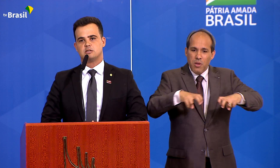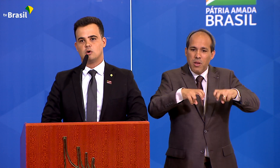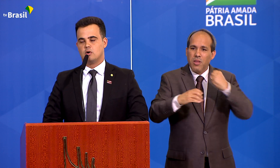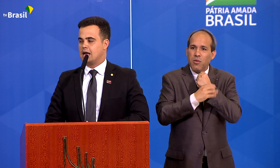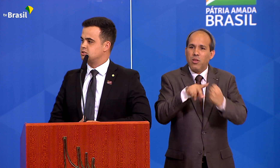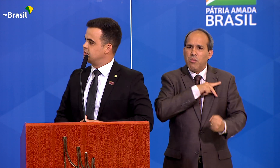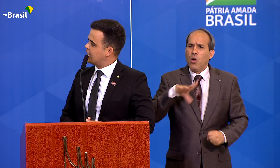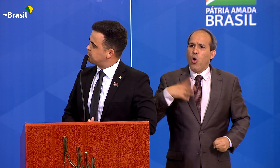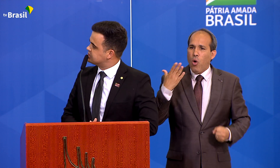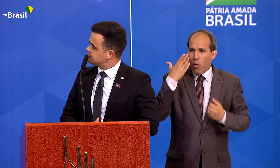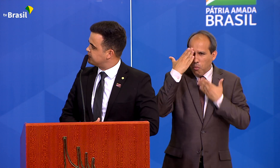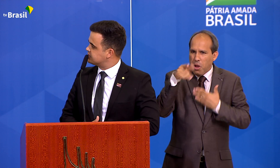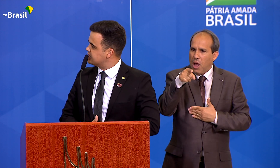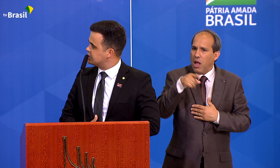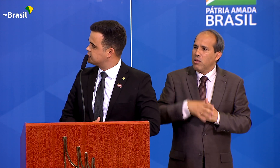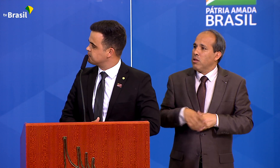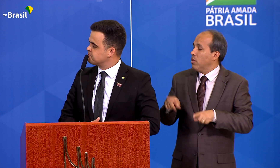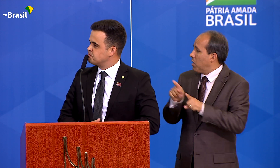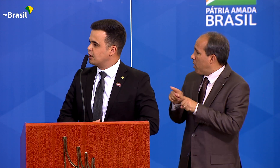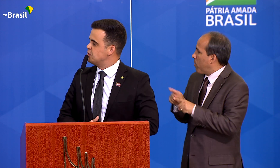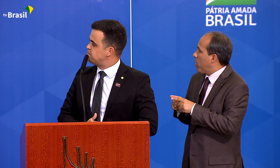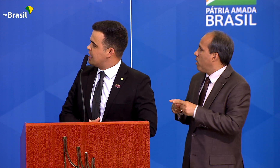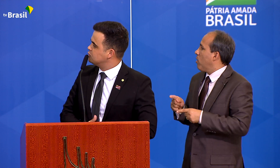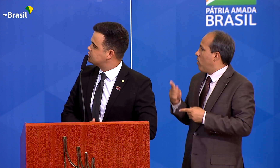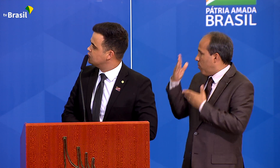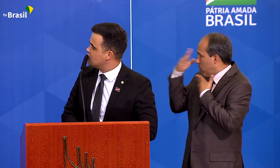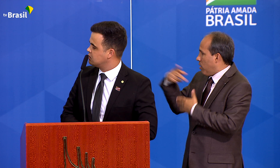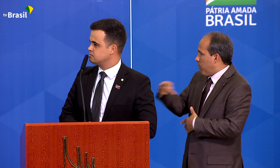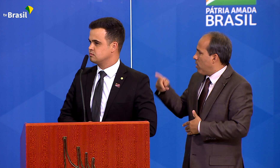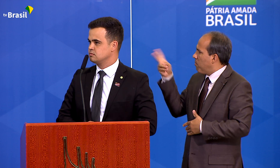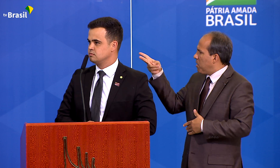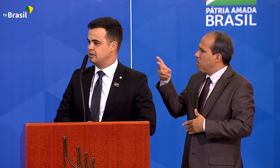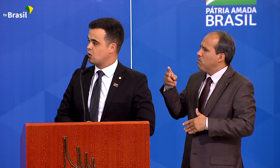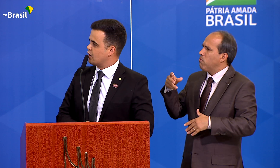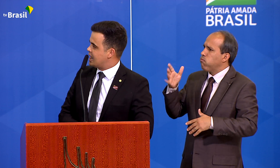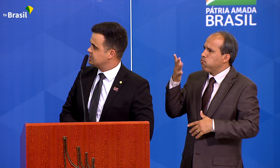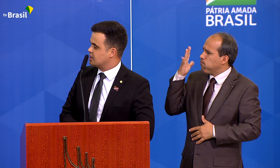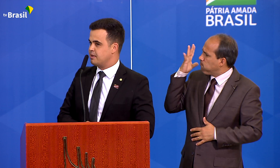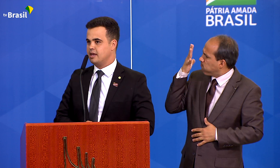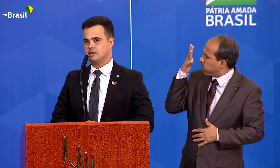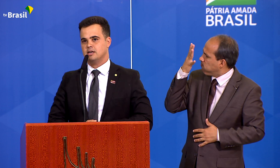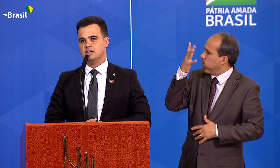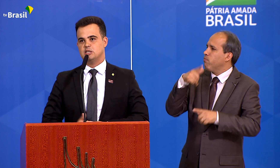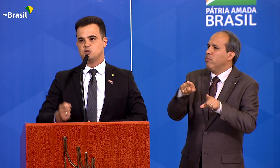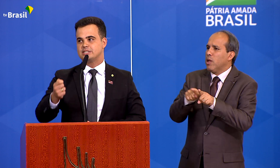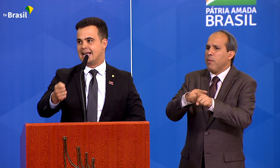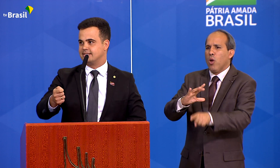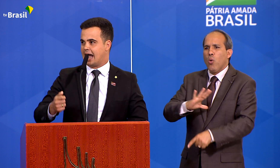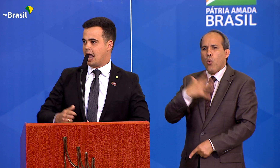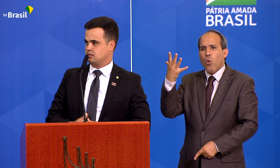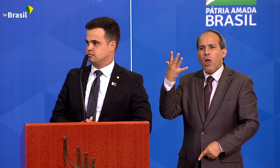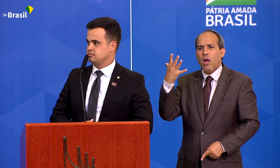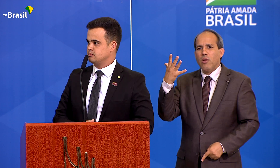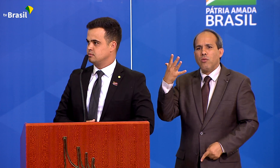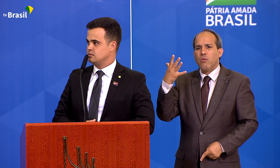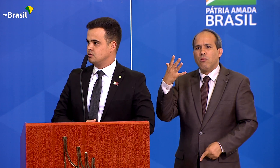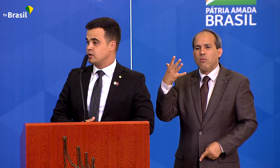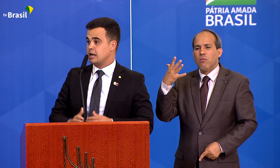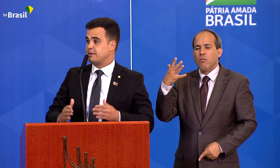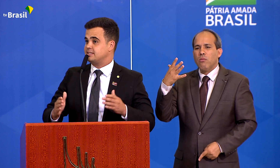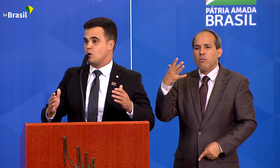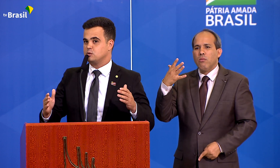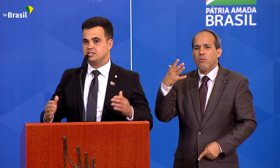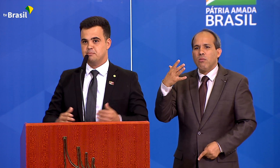obrigado pela sua coragem obrigado pelo presidente pelo empenho do Senhor pela coragem também de sustentar